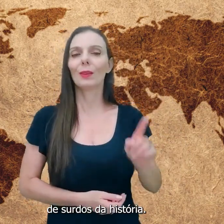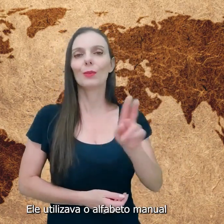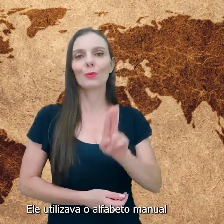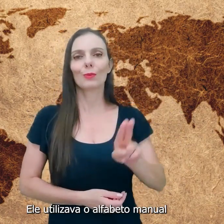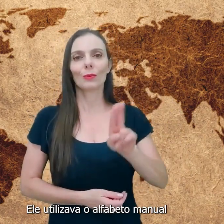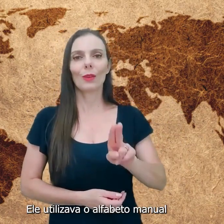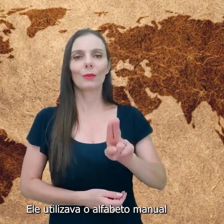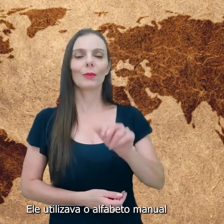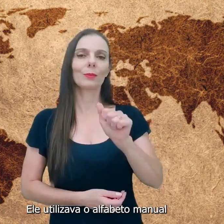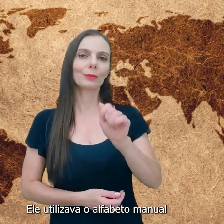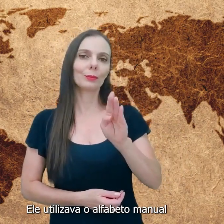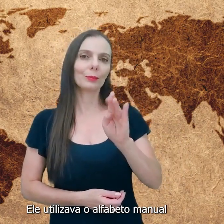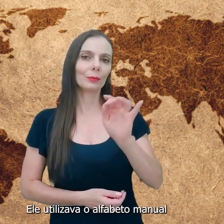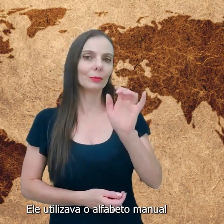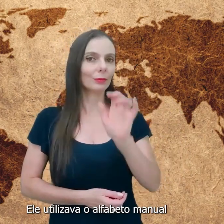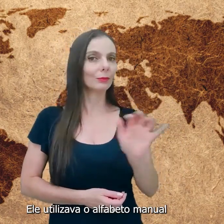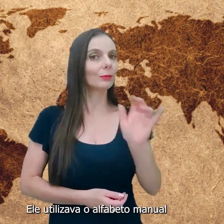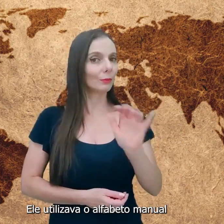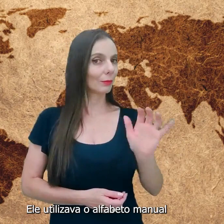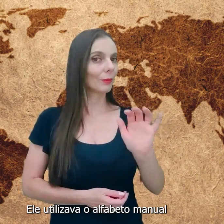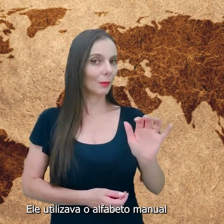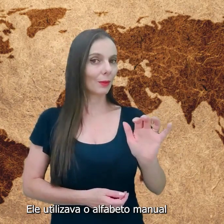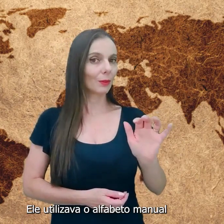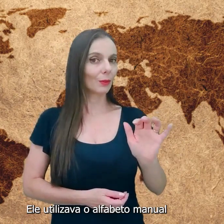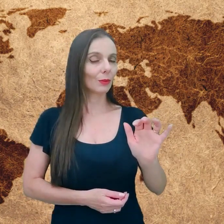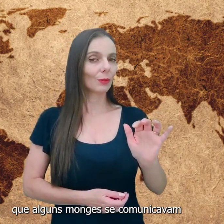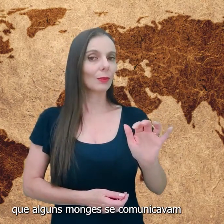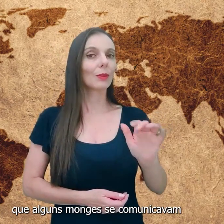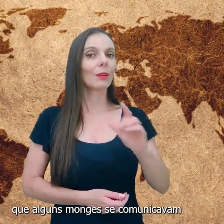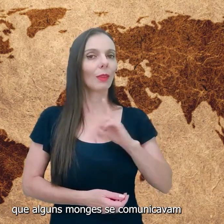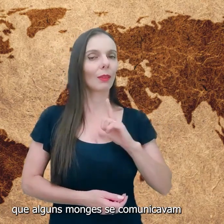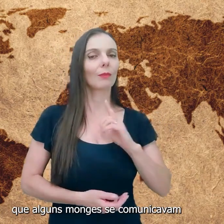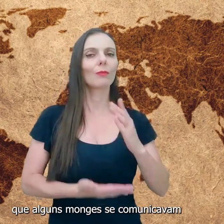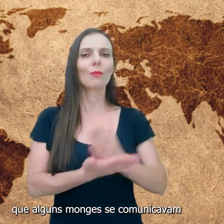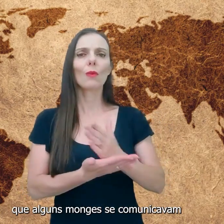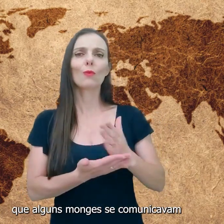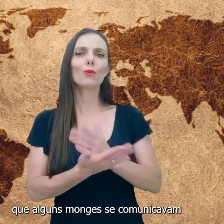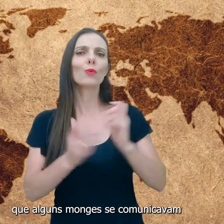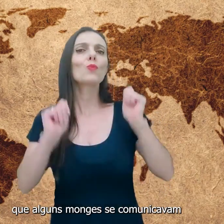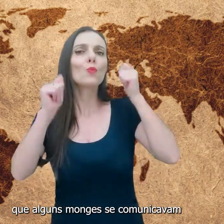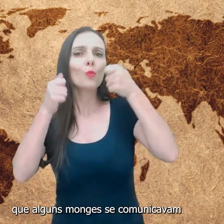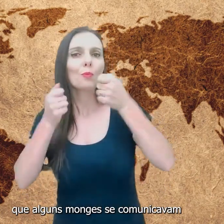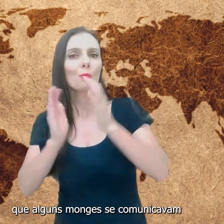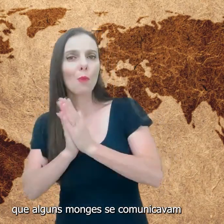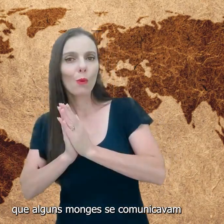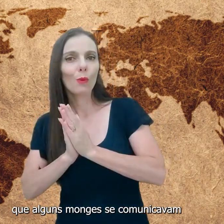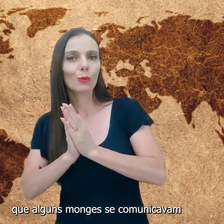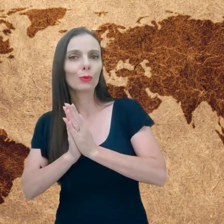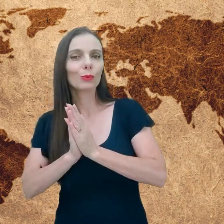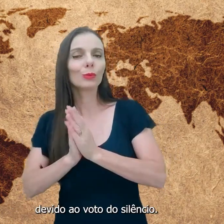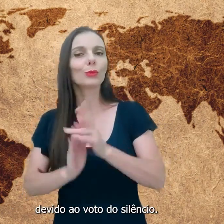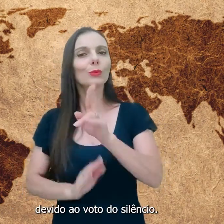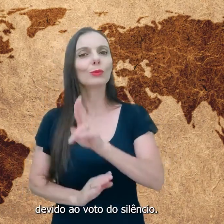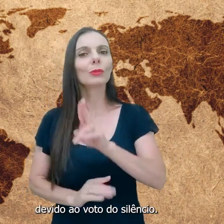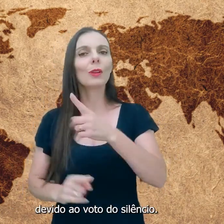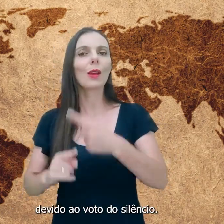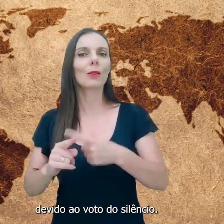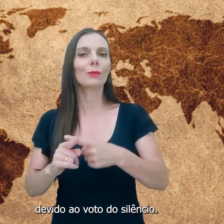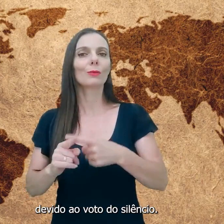Ele utilizava o alfabeto manual, que alguns monges se comunicavam devido ao voto do